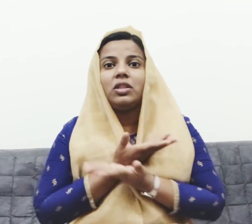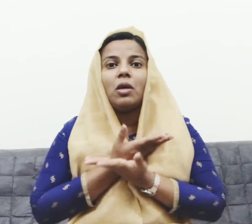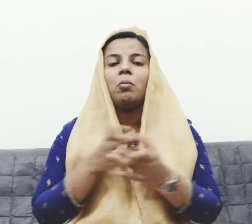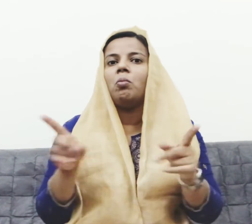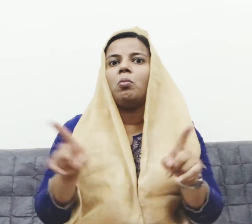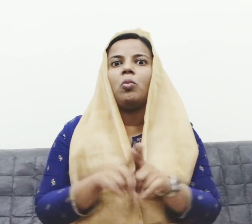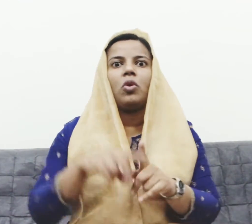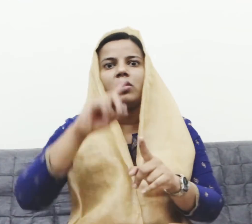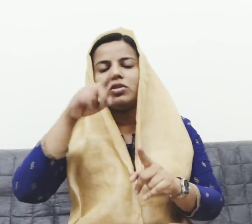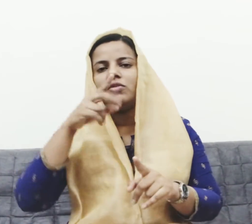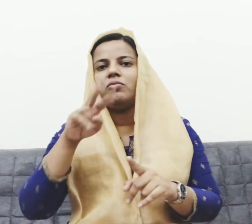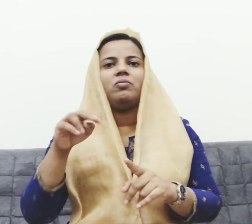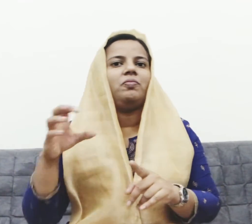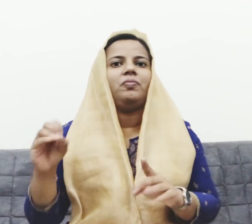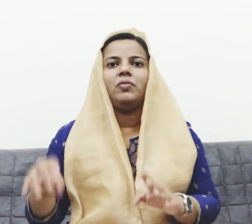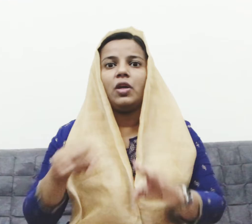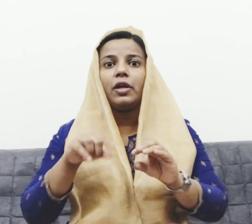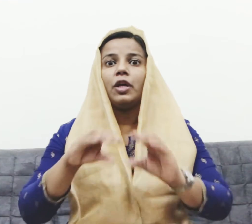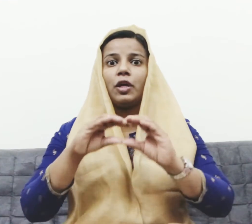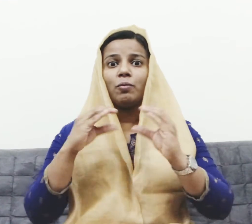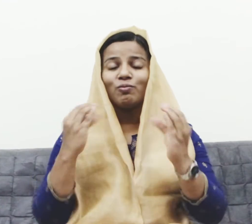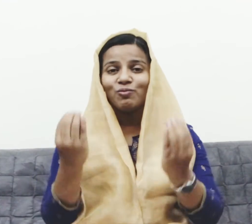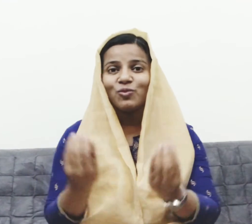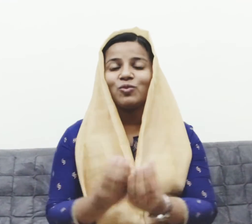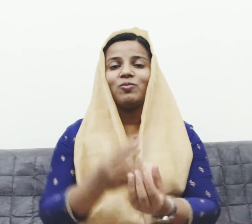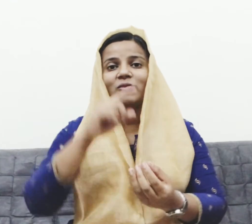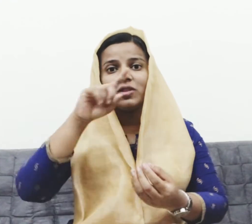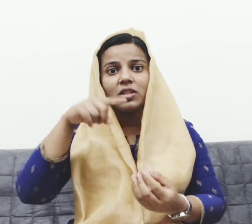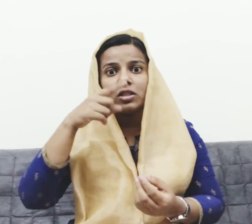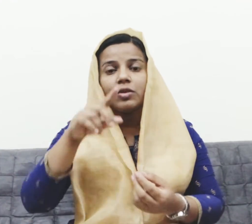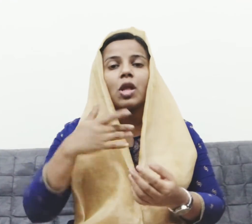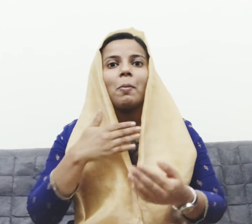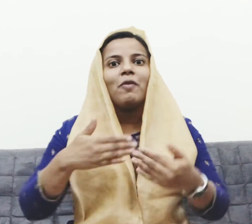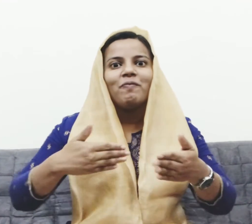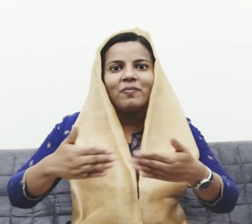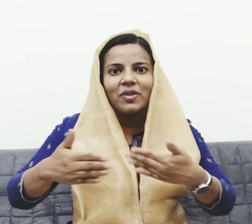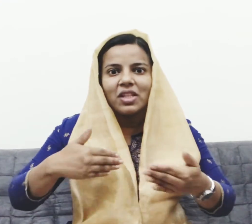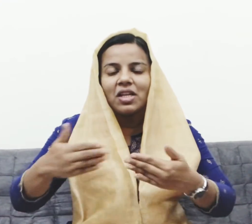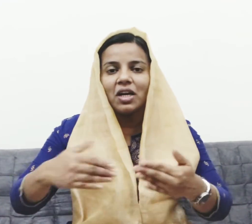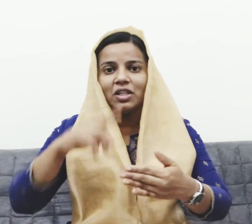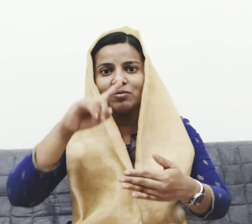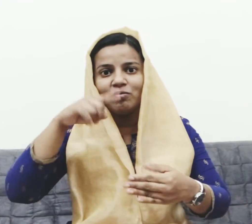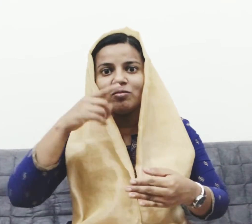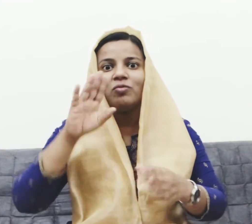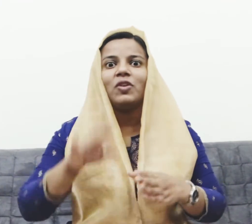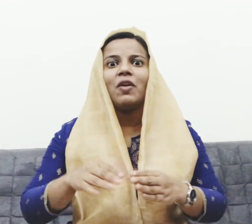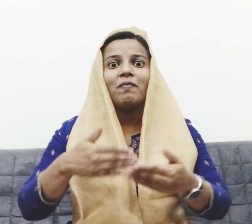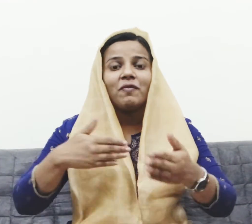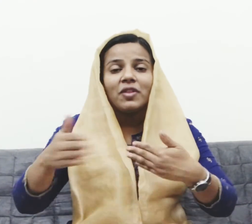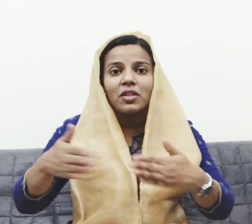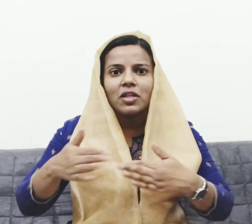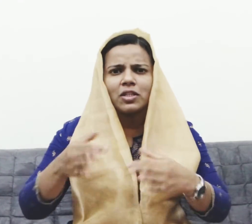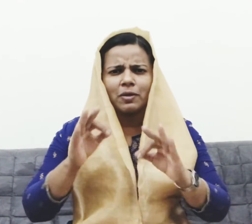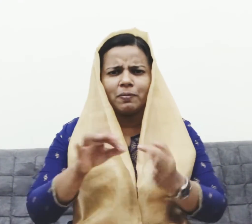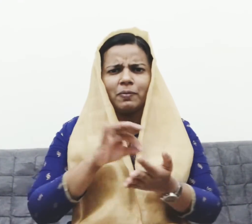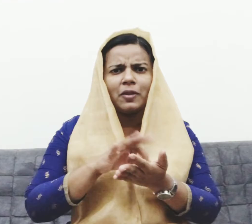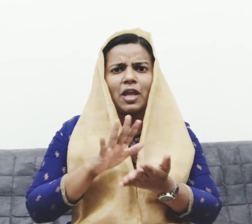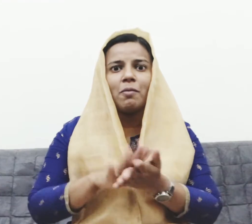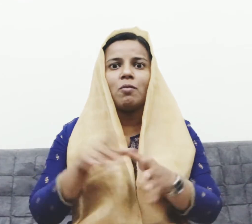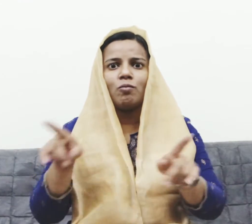നമ്മൾ ജീവിക്കുന്നത്. നമ്മൾ ഈ ഭൂമിയിൽ ജീവിക്കുന്നുവെങ്കിലും വ്യത്യസ്തരായി, വ്യത്യസ്ത പ്രിൻസിപ്പിളുള്ളവരായി